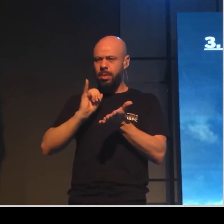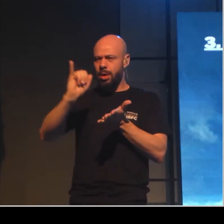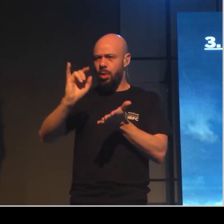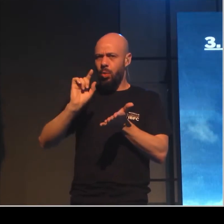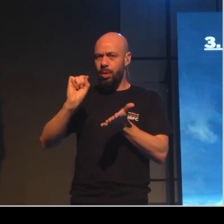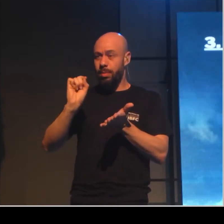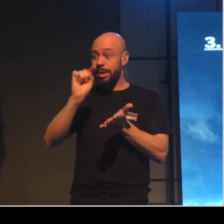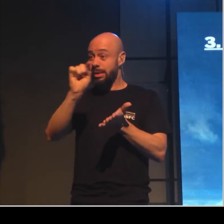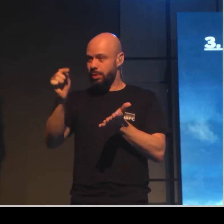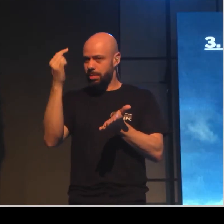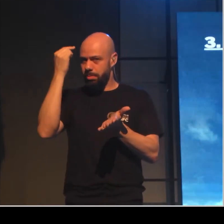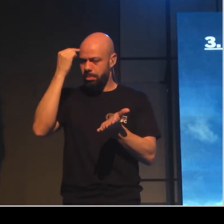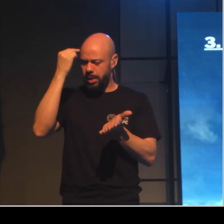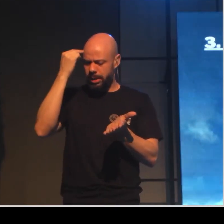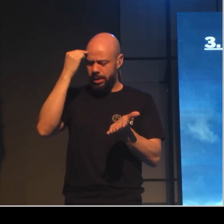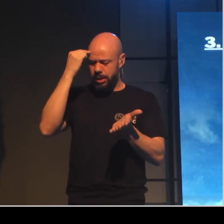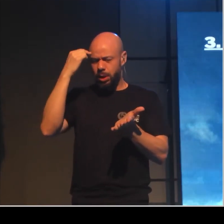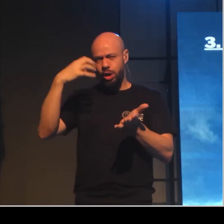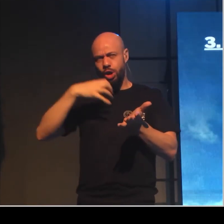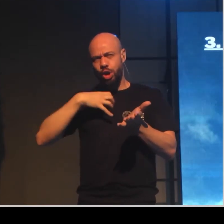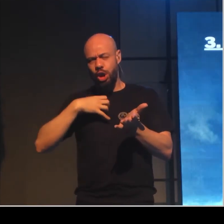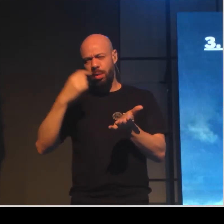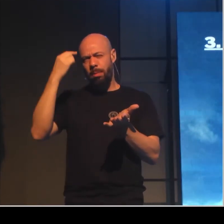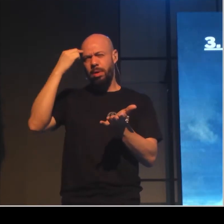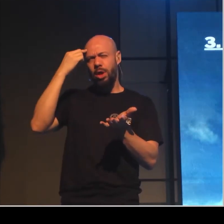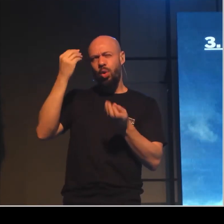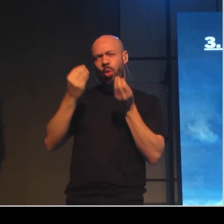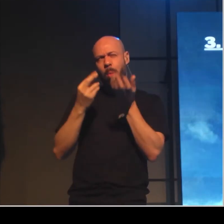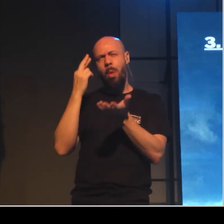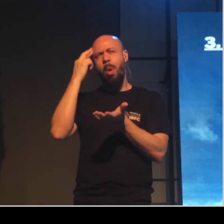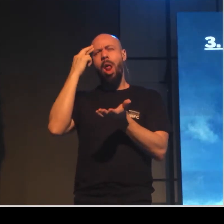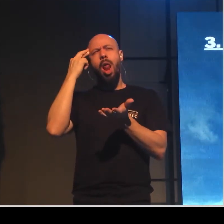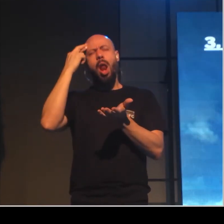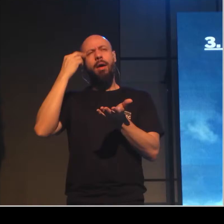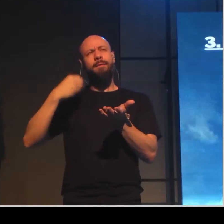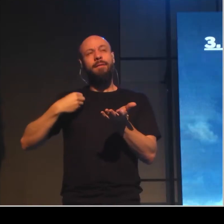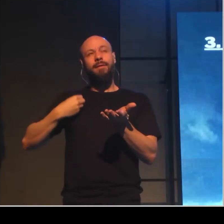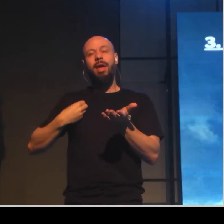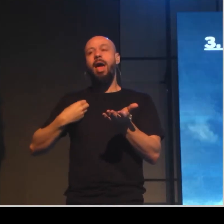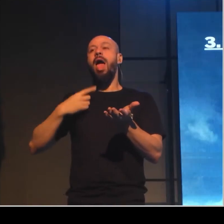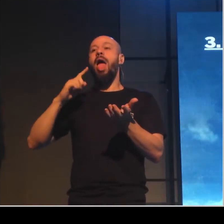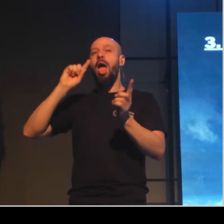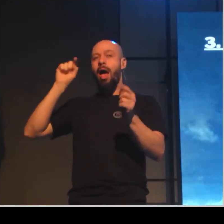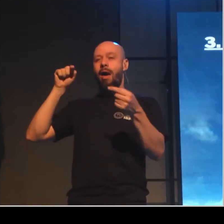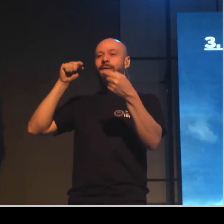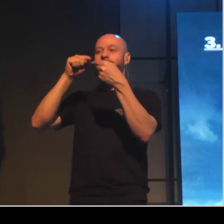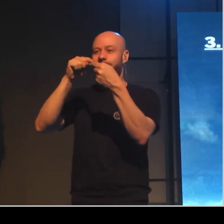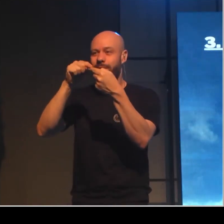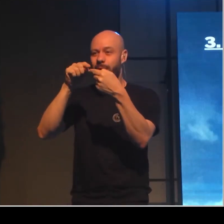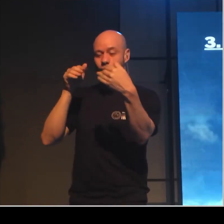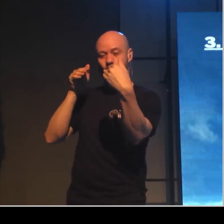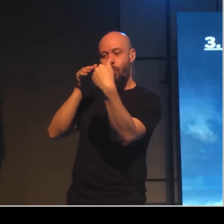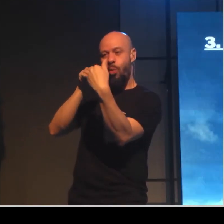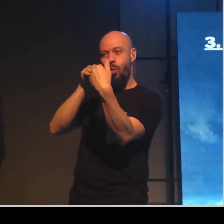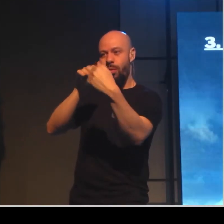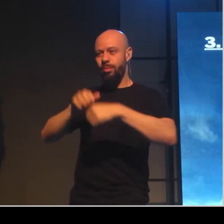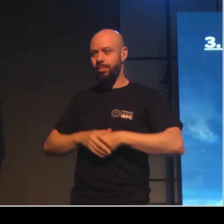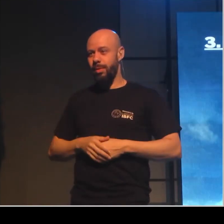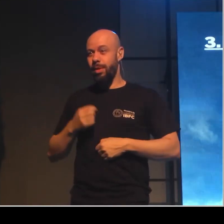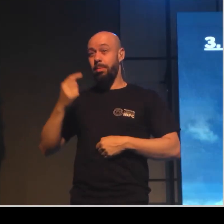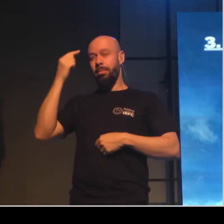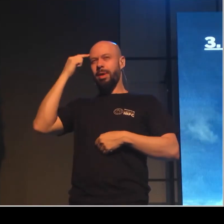você pensa, como você vê a sua vida, assim será a sua vida. Vejam o que o texto diz a respeito de Maria.